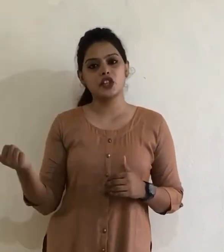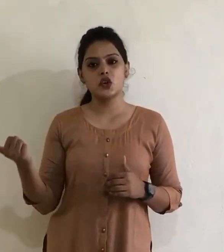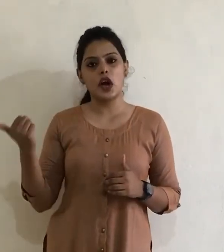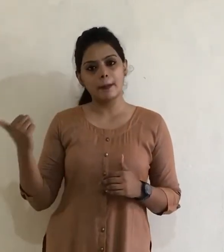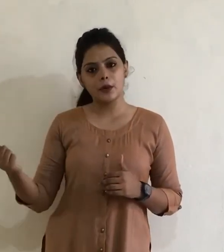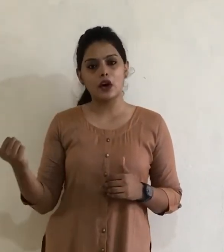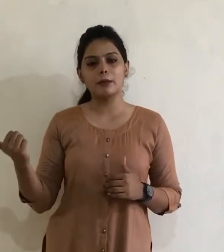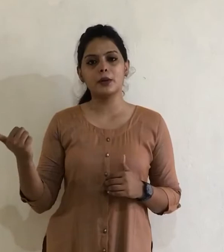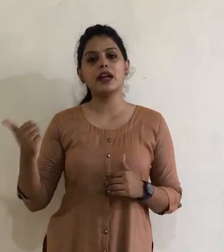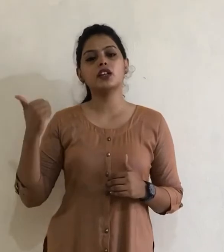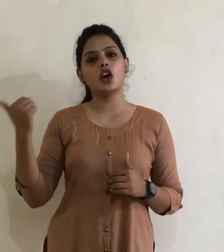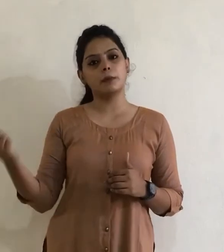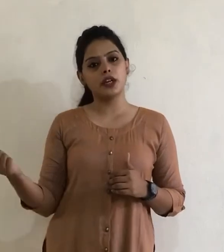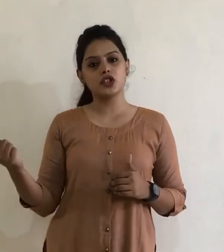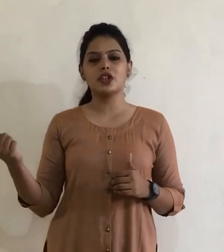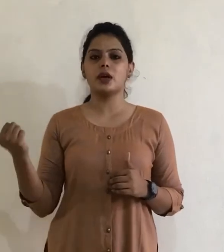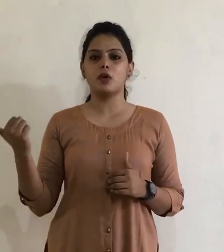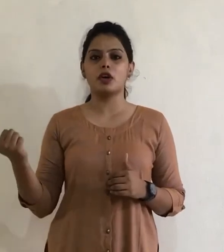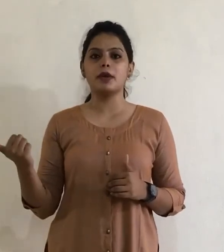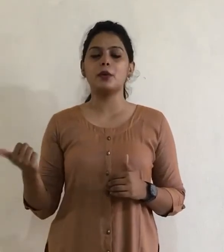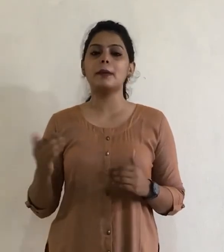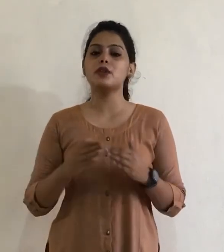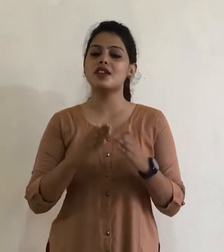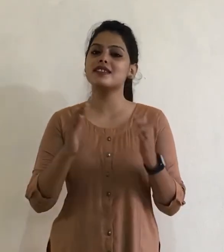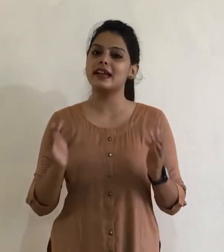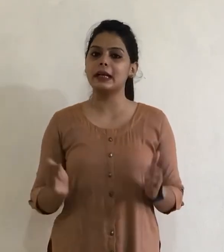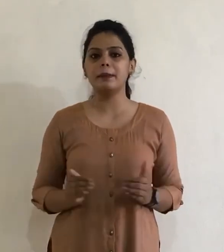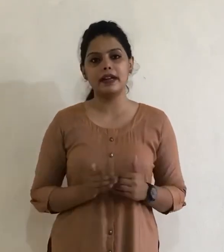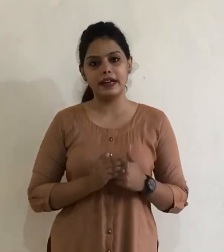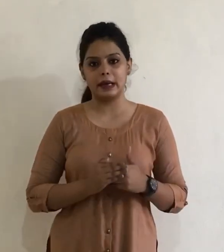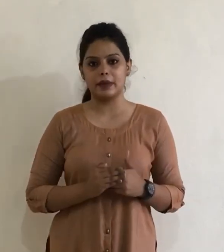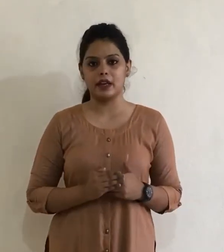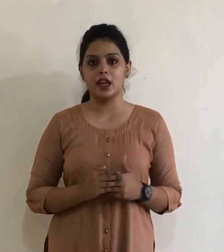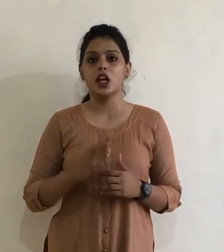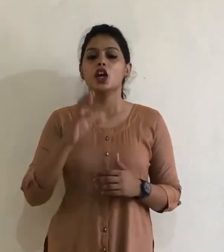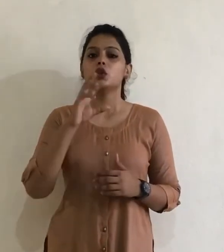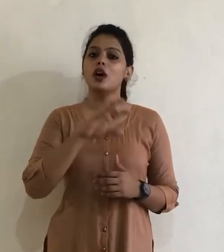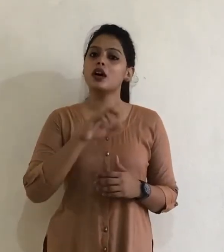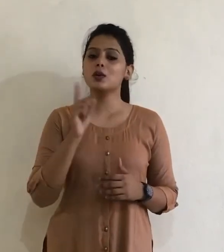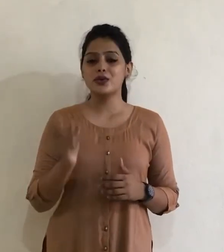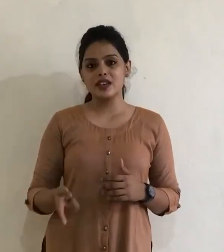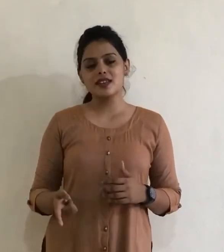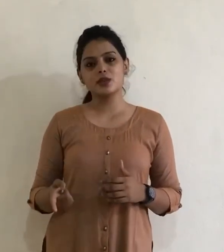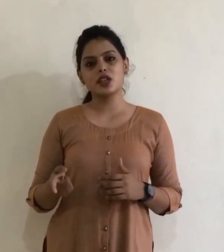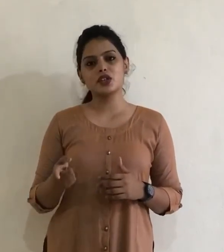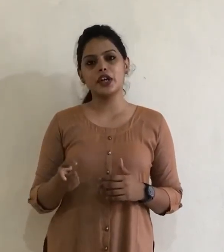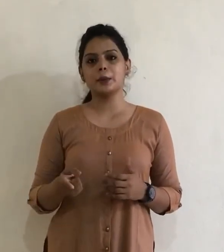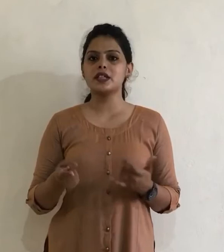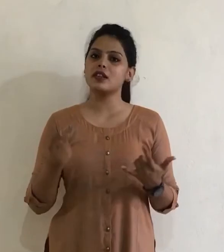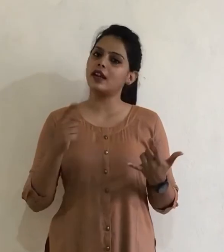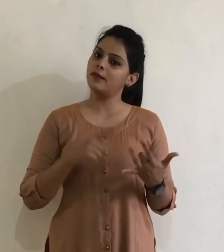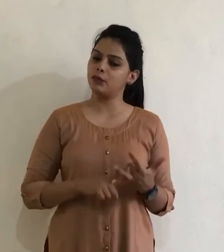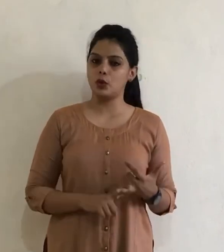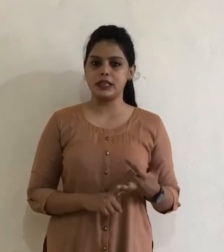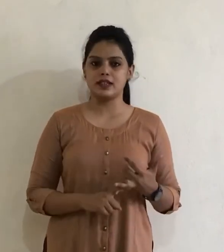फॉर्मेशन अब्रॉड भी हुआ, इनकॉर्पोरेशन अब्रॉड भी हुआ है, तो उसका सेटअप इंडिया में है. तो अगर उसके साथ उसका जॉइंट वेंचर है तो भी